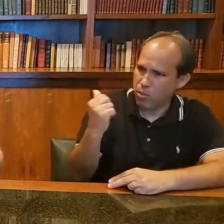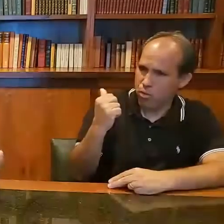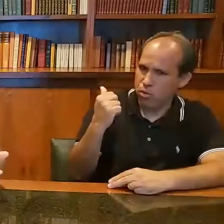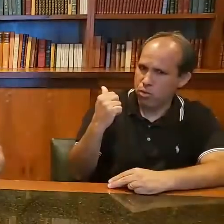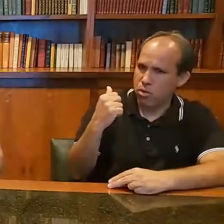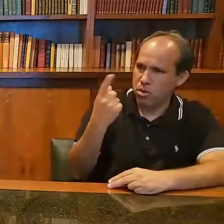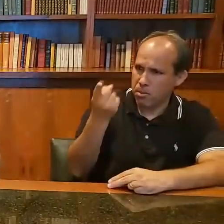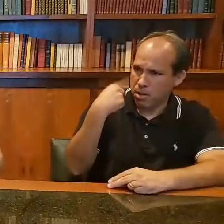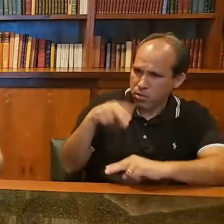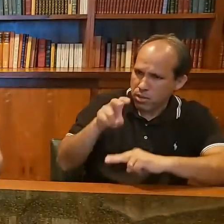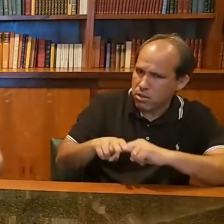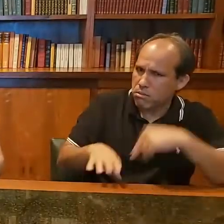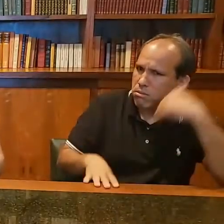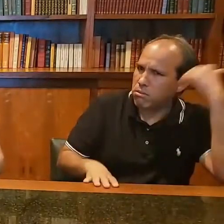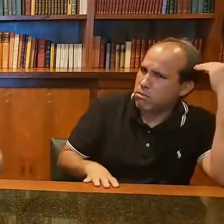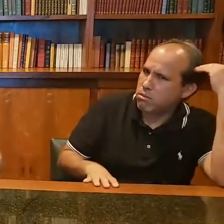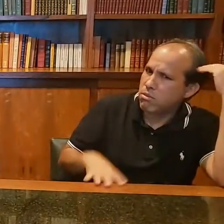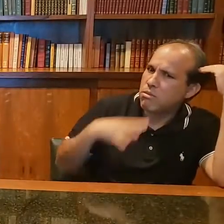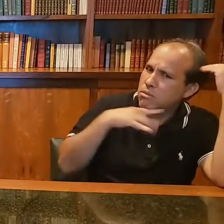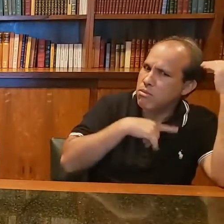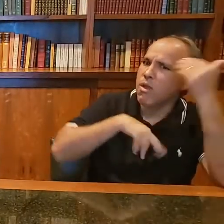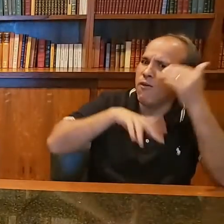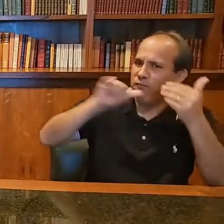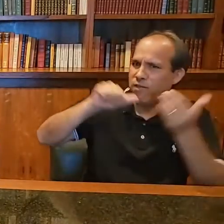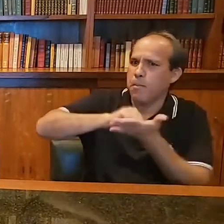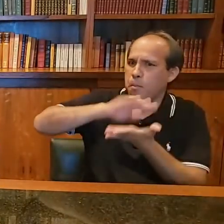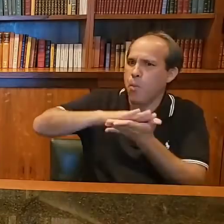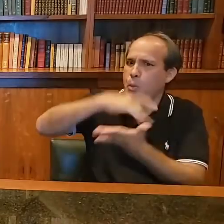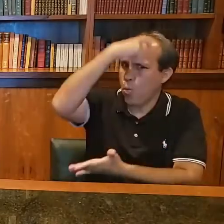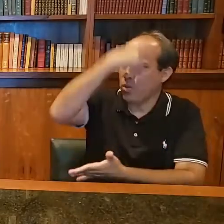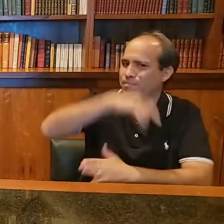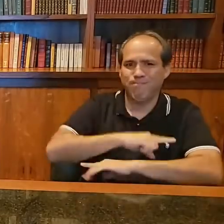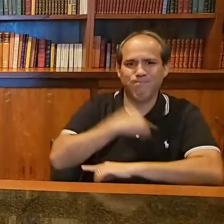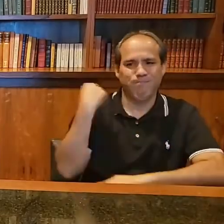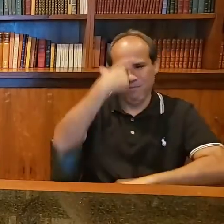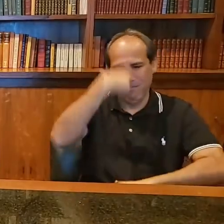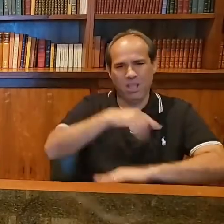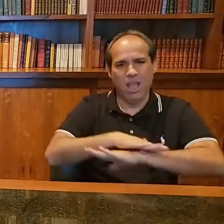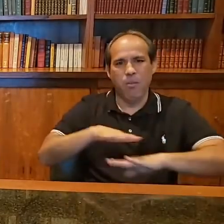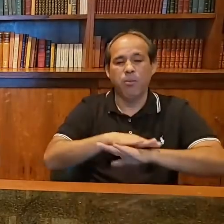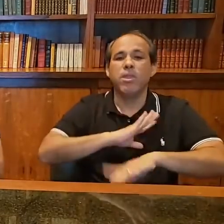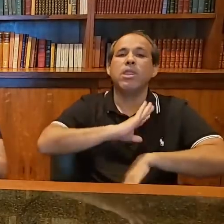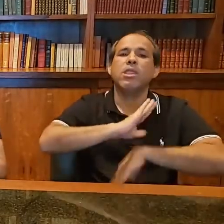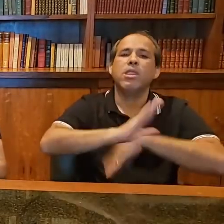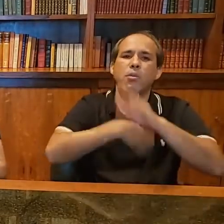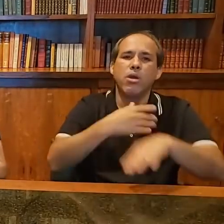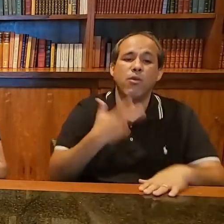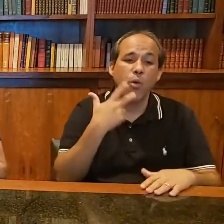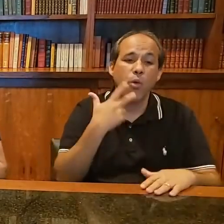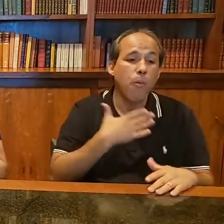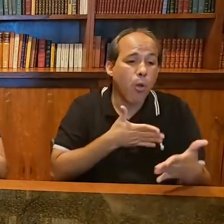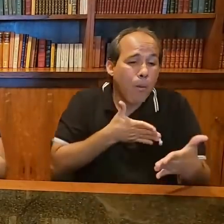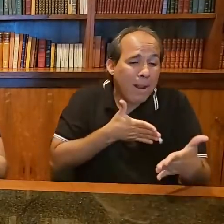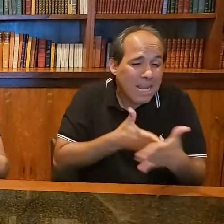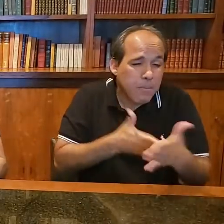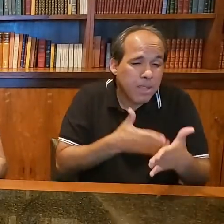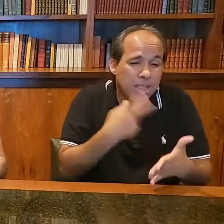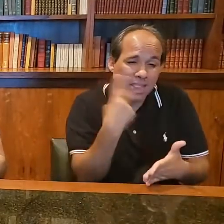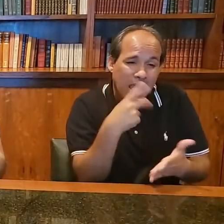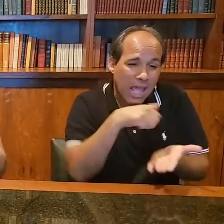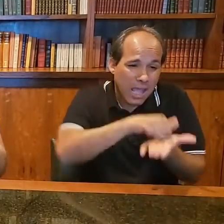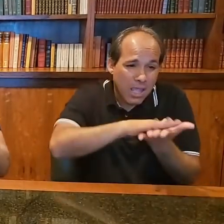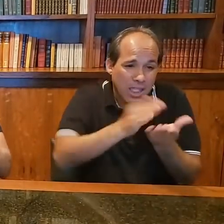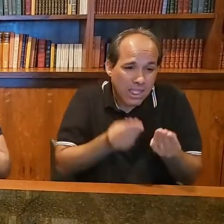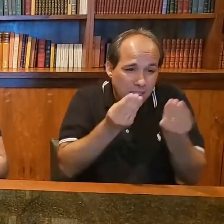sentar, tô condenado, né? Uhum. Daí ele falou, olha, o meu limite de punição a você, que vou ter que puni-lo,